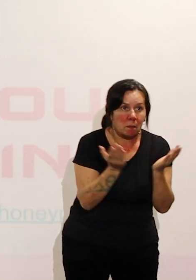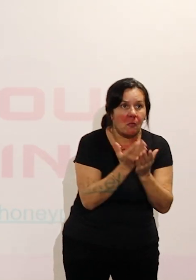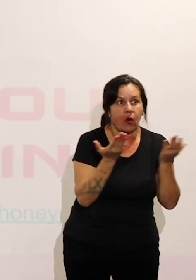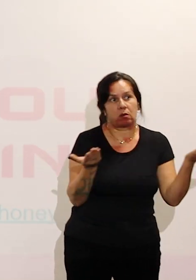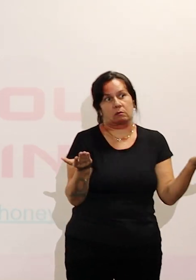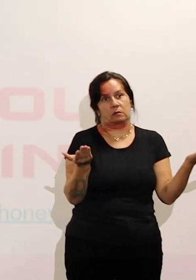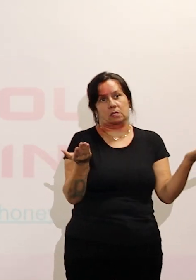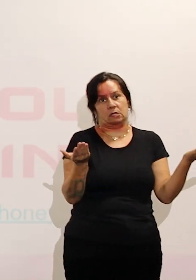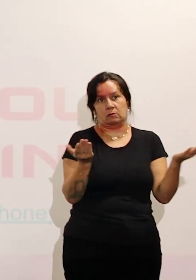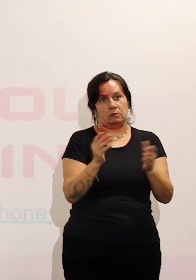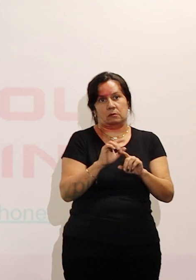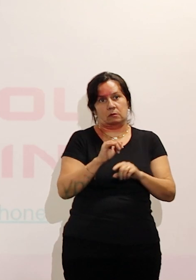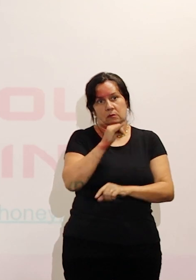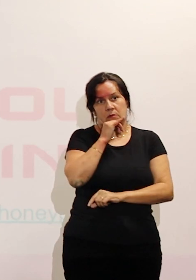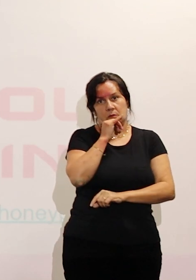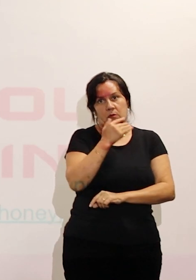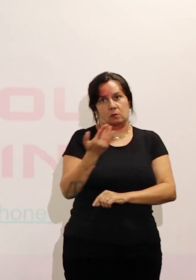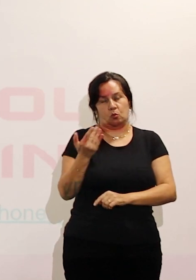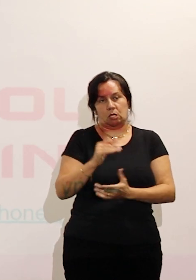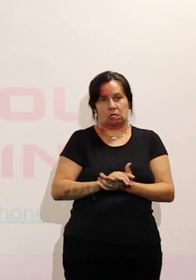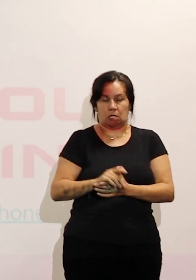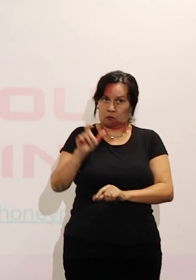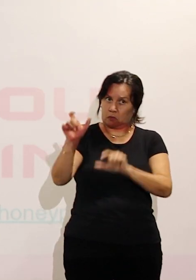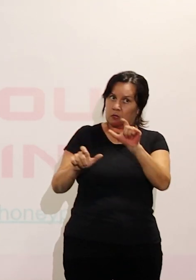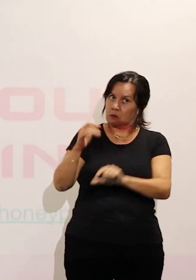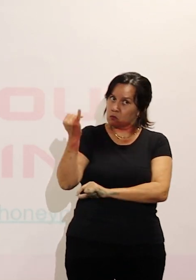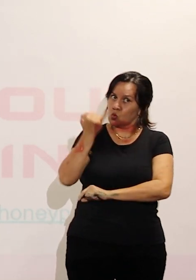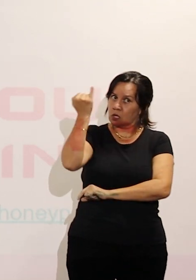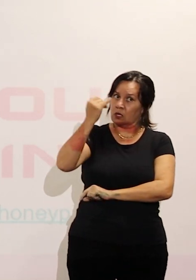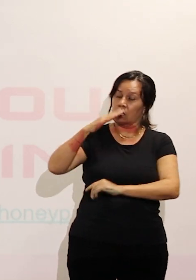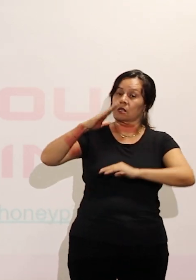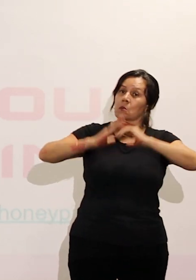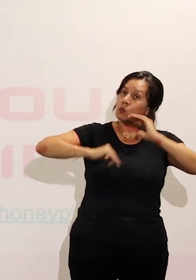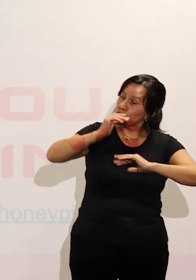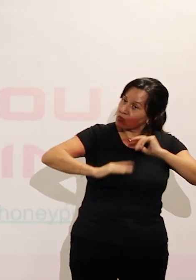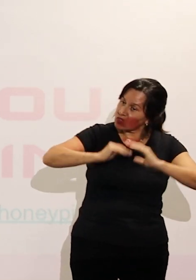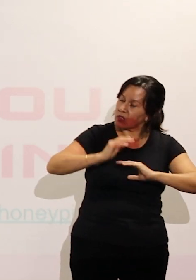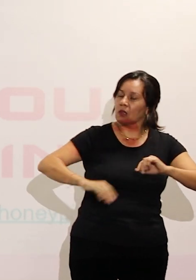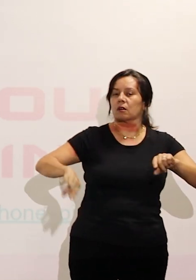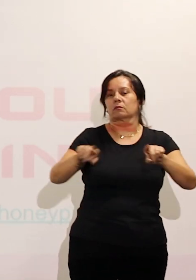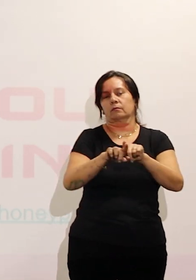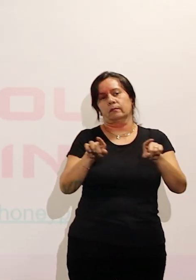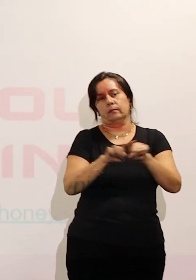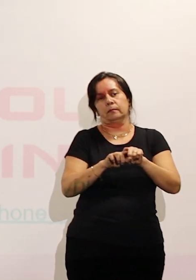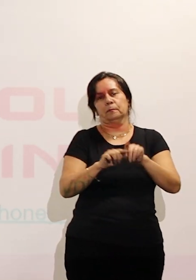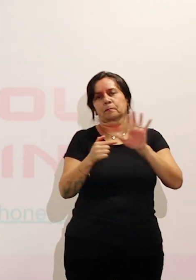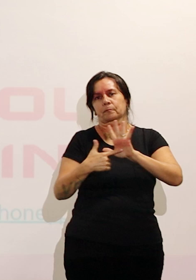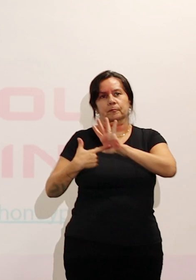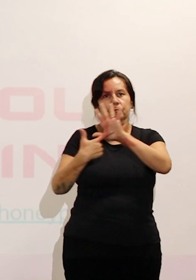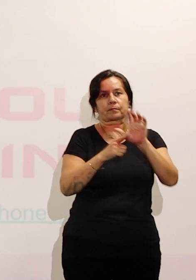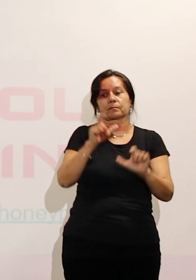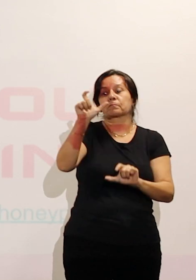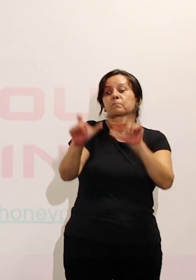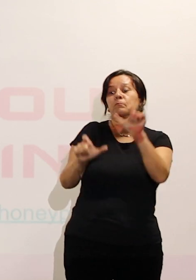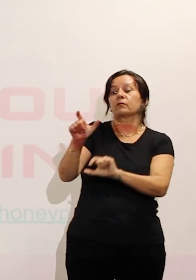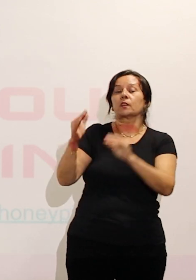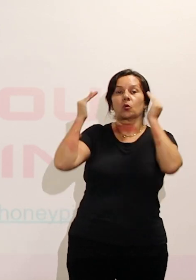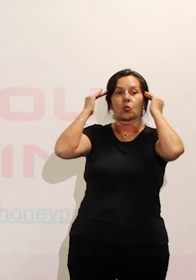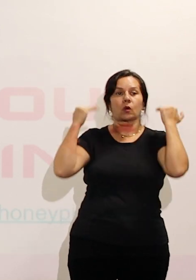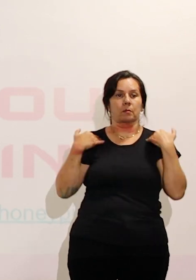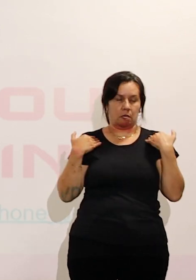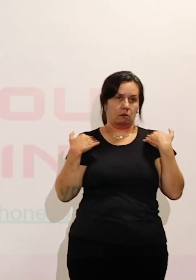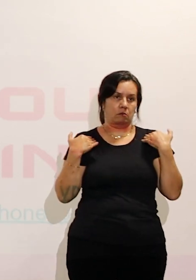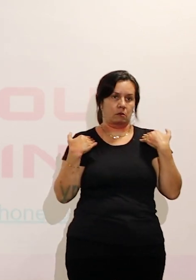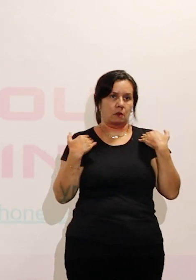vamos dizer, essa classe social, entre aspas, do personagem, ou até a profissão dele vai ditar muito de como é a roupa dele, como é o cabelo. Então, às vezes,